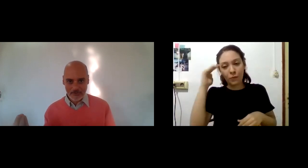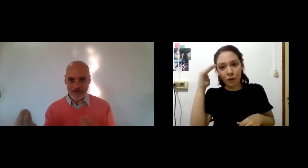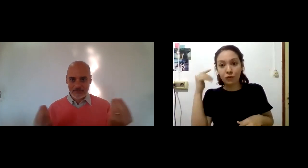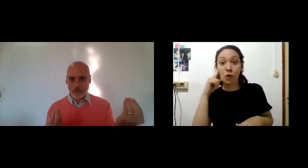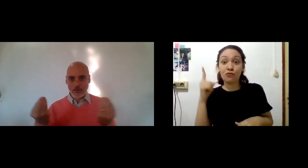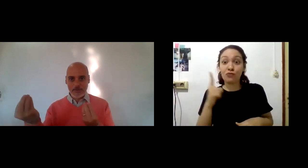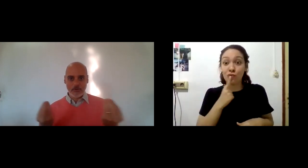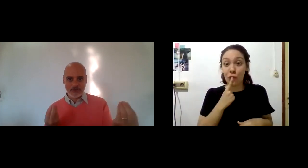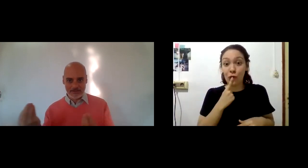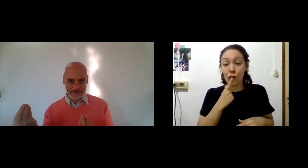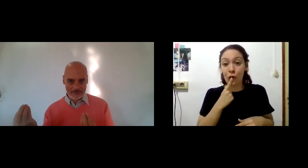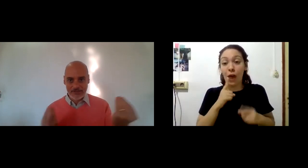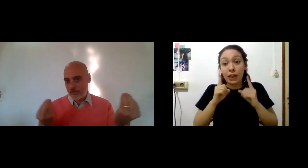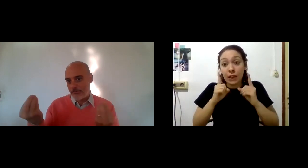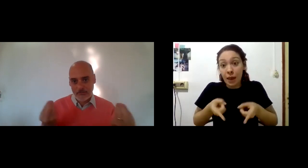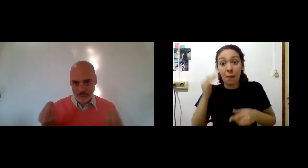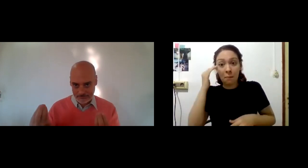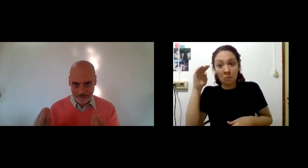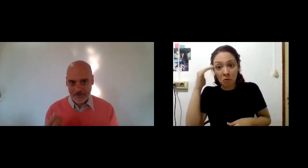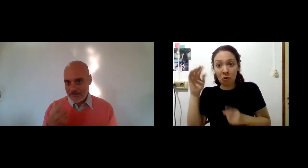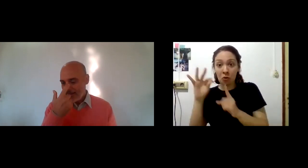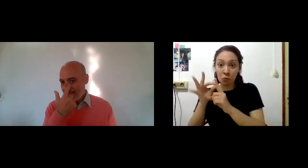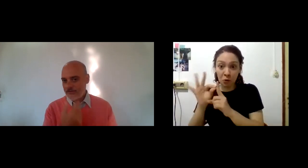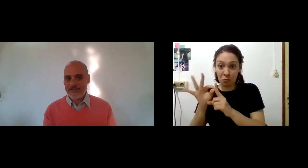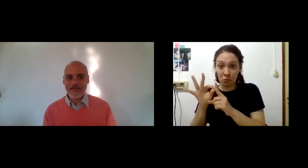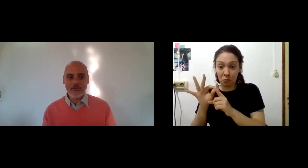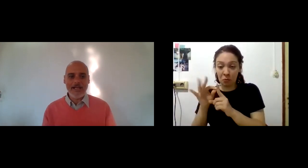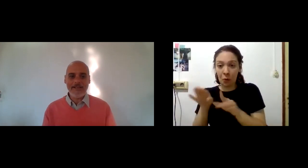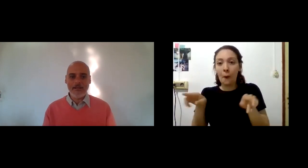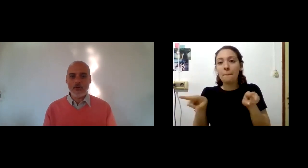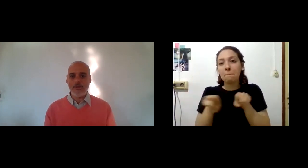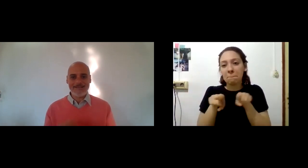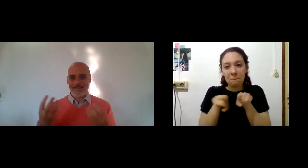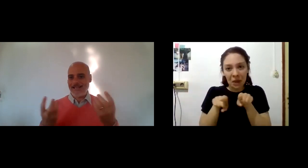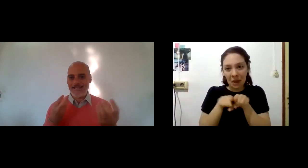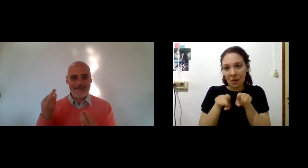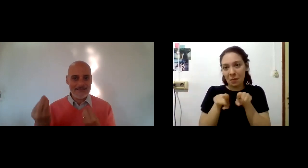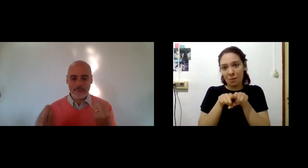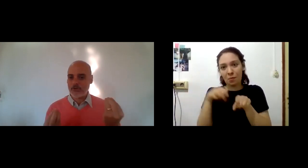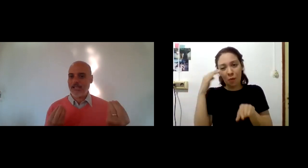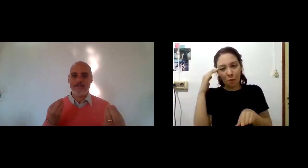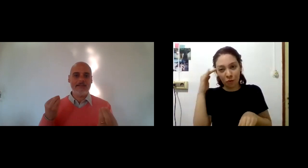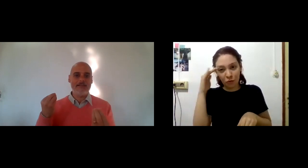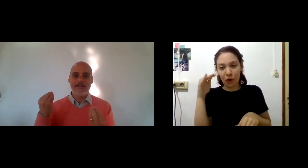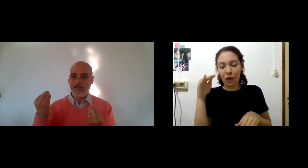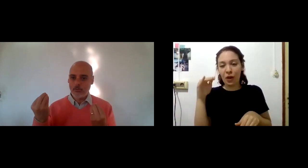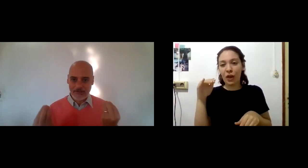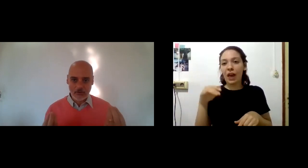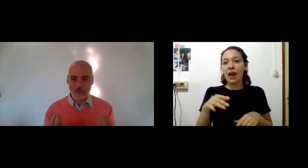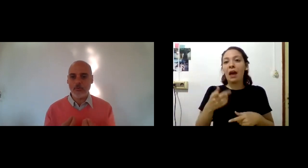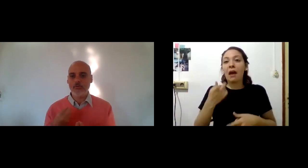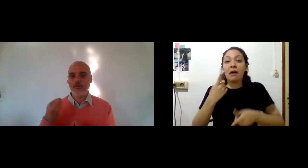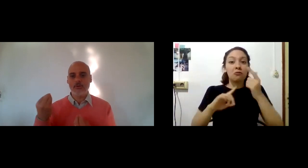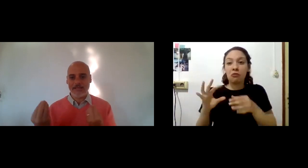también. O sea que somos los mismos docentes, son ellos los mismos. Entonces eso ha generado como unas alianzas importantes, un